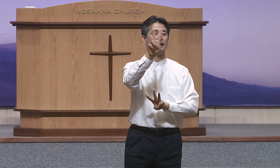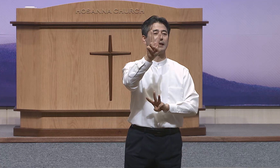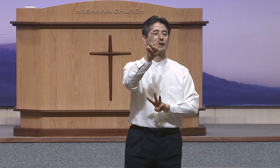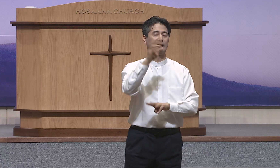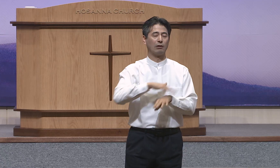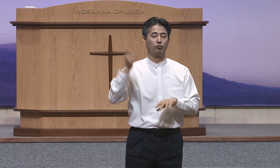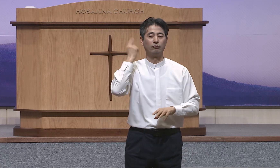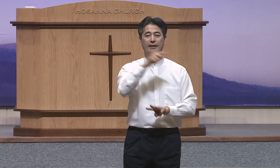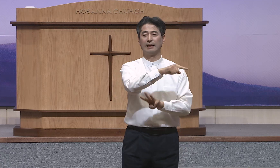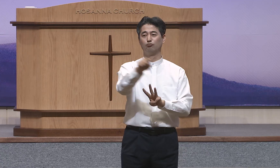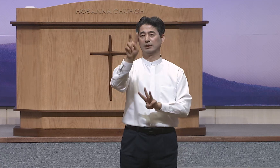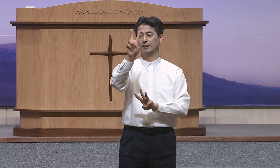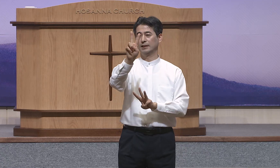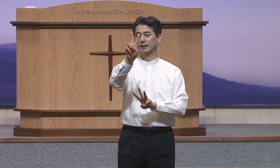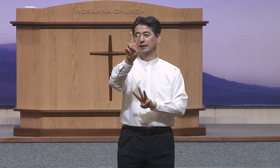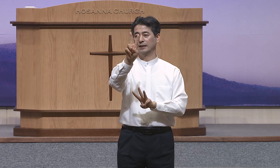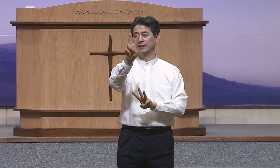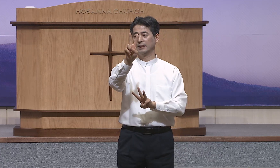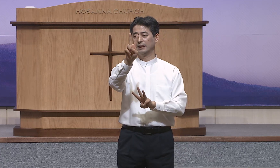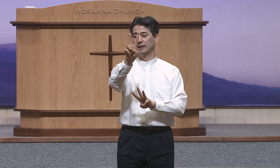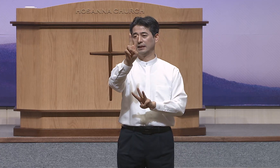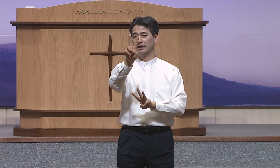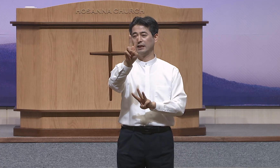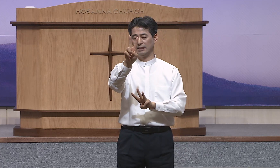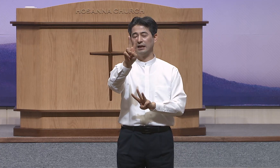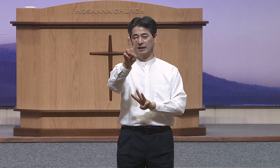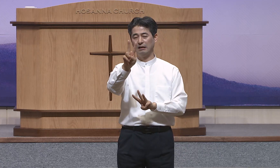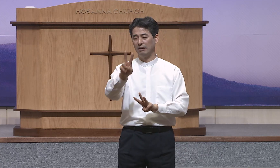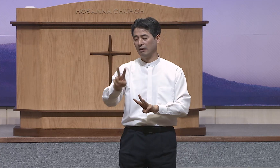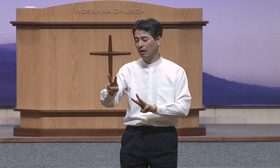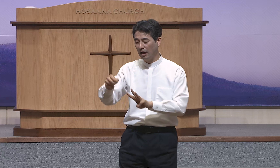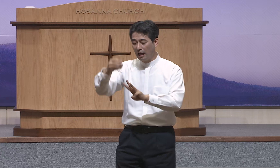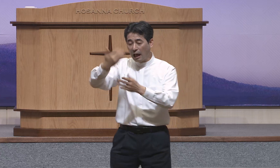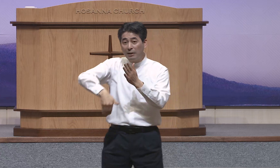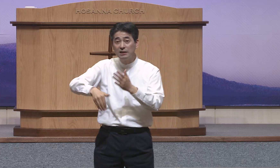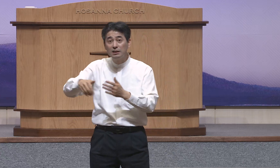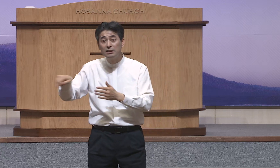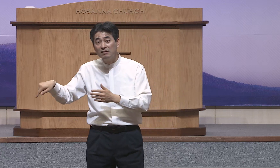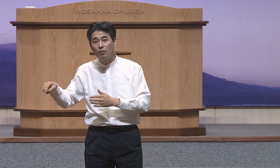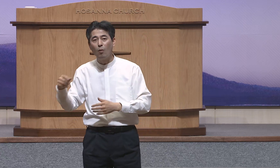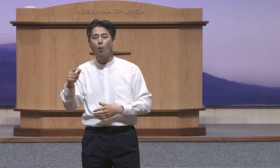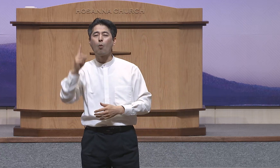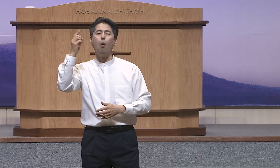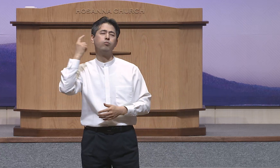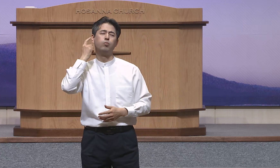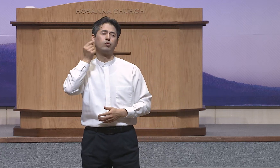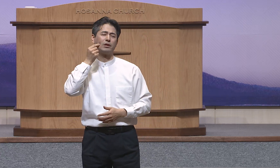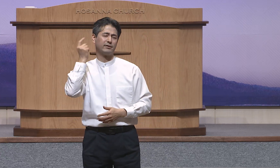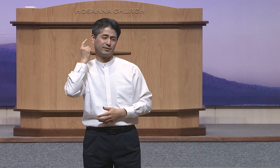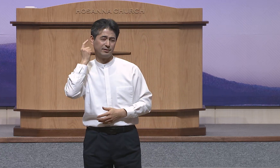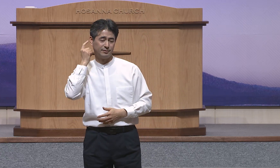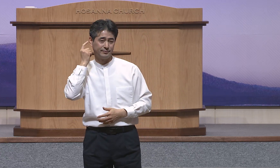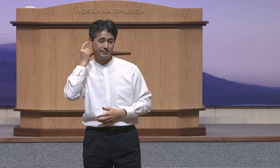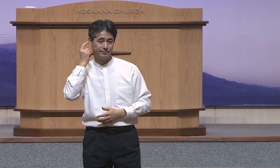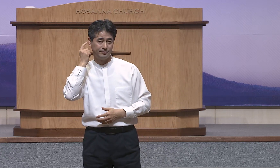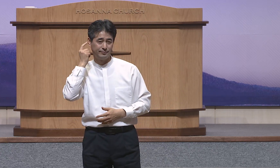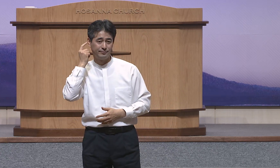듣습니다. 예, 3분의 2 정도까지는 듣고 그 나머지 3분의 1은 고음이기 때문에 듣지